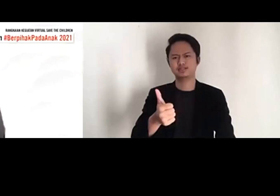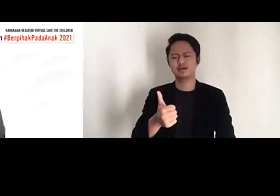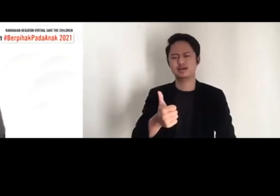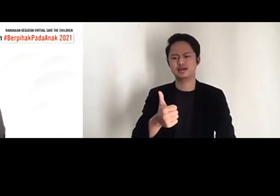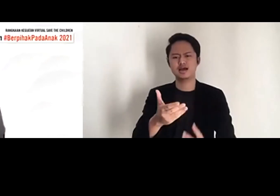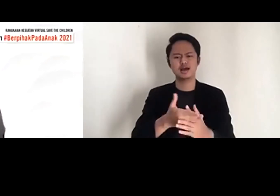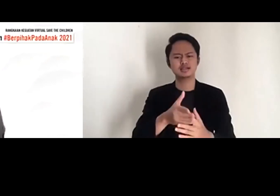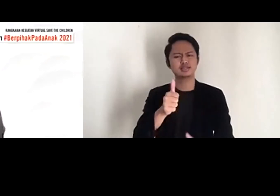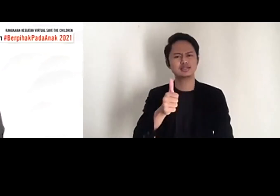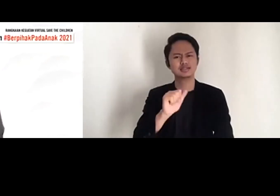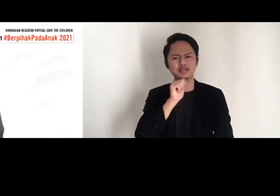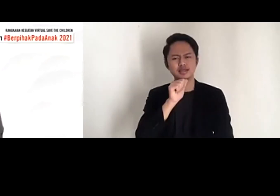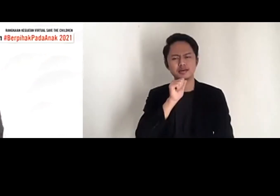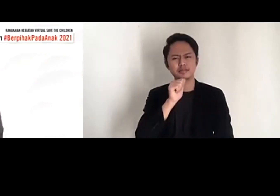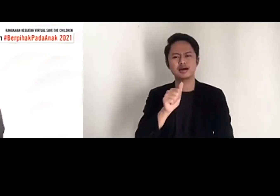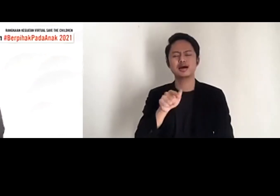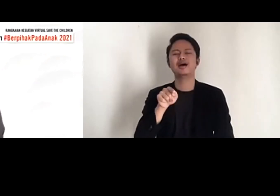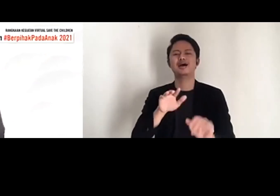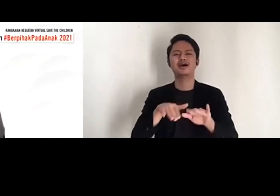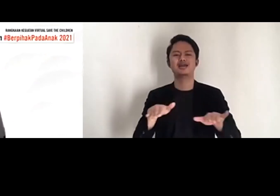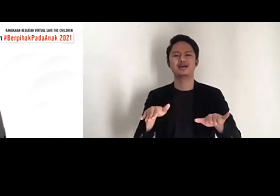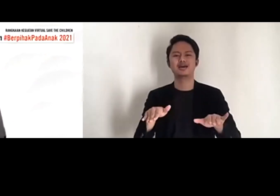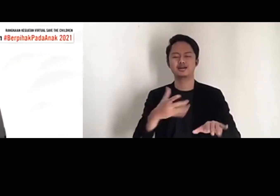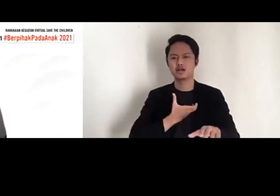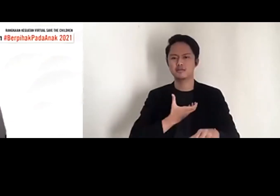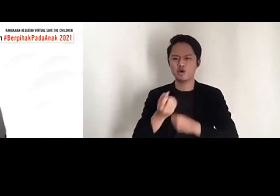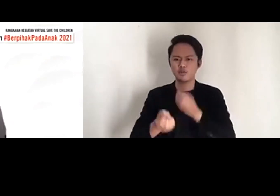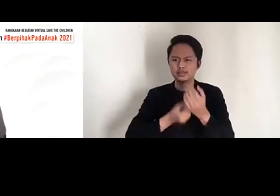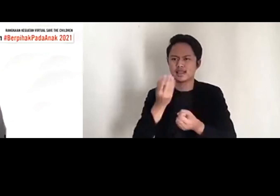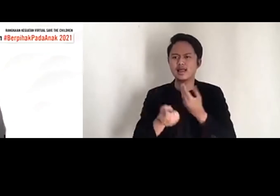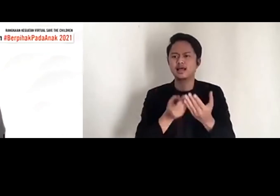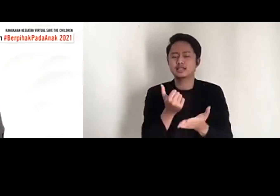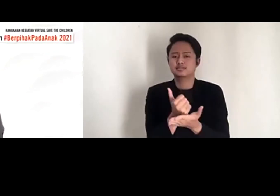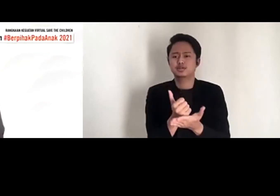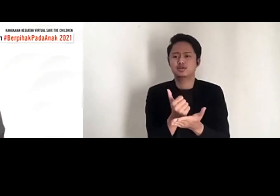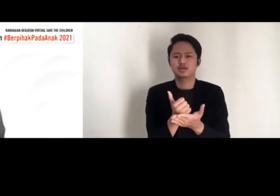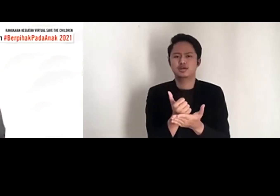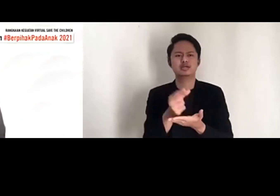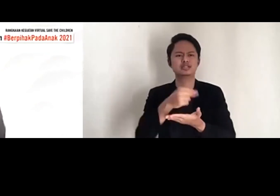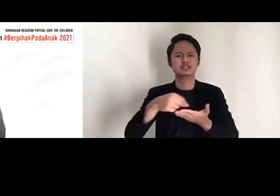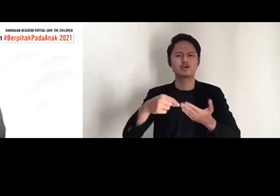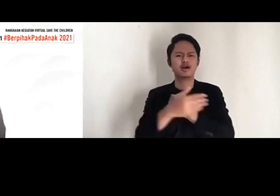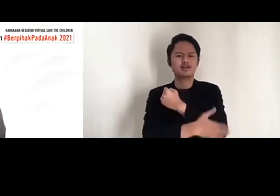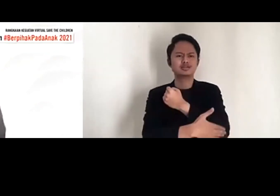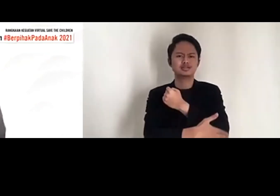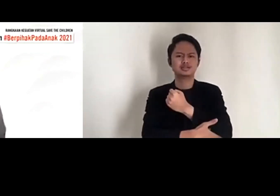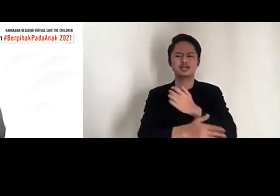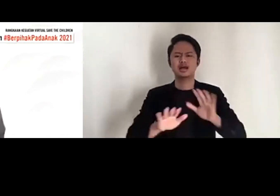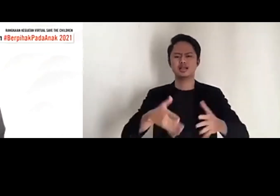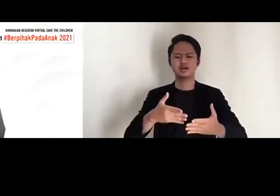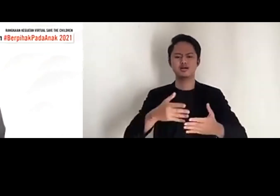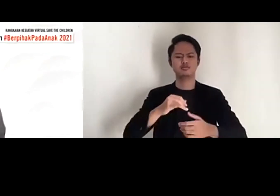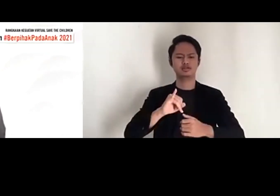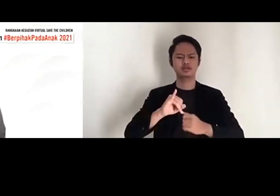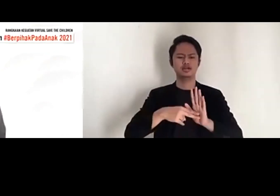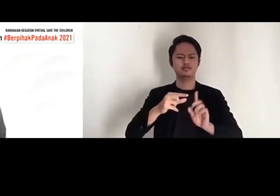anak-anak. Perlu kami menyampaikan juga bahwa sekolah negeri dan impres di Kabupaten Kupang